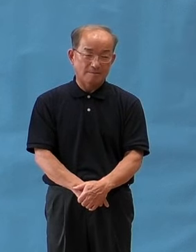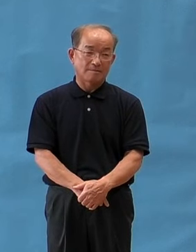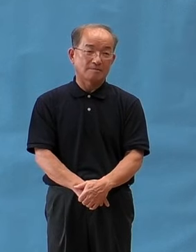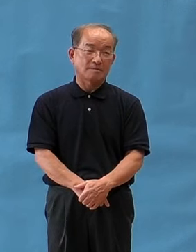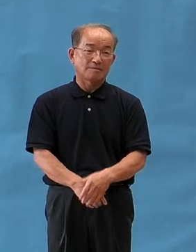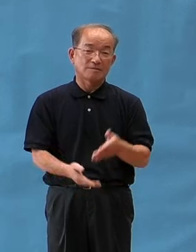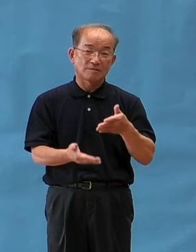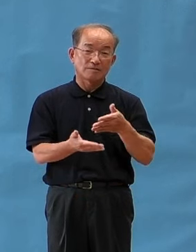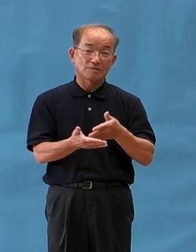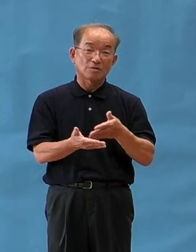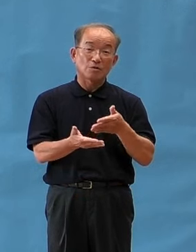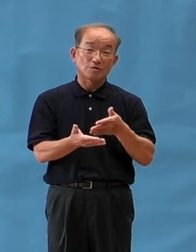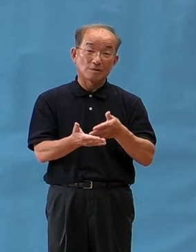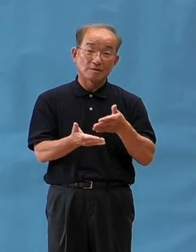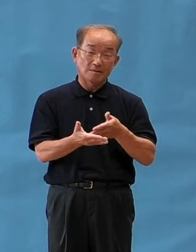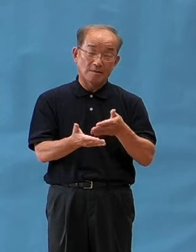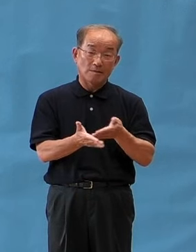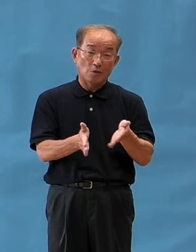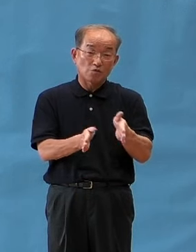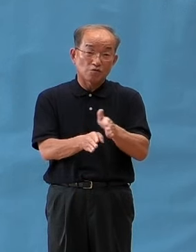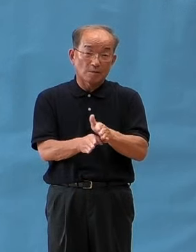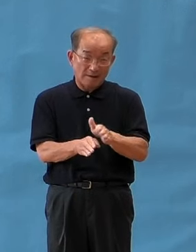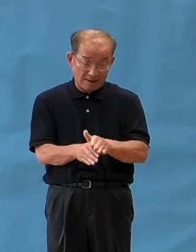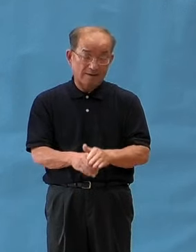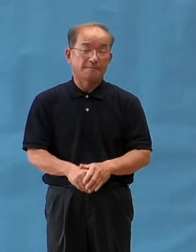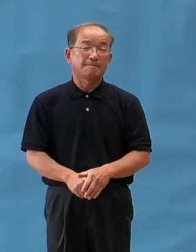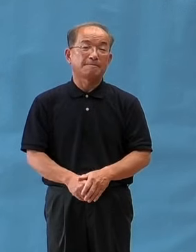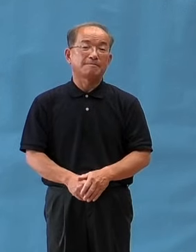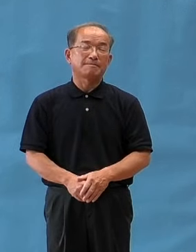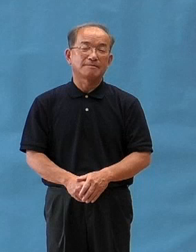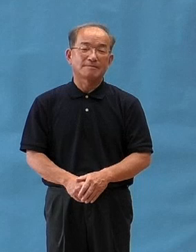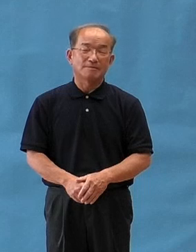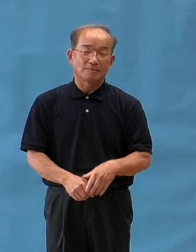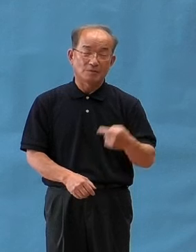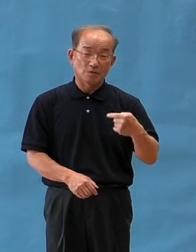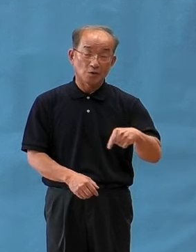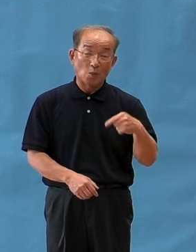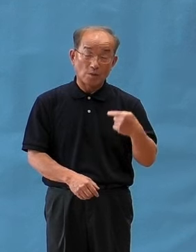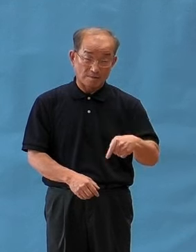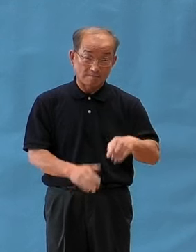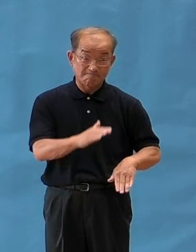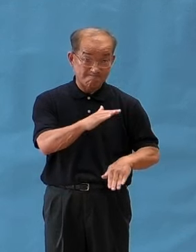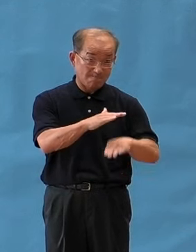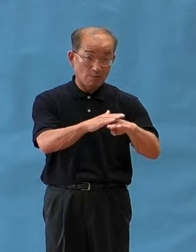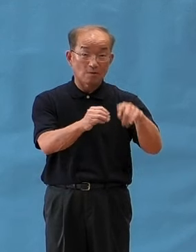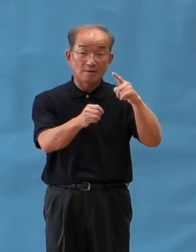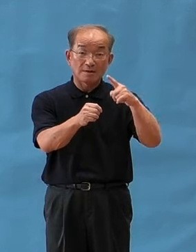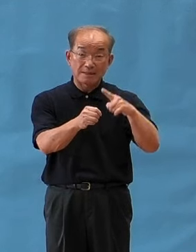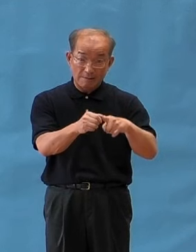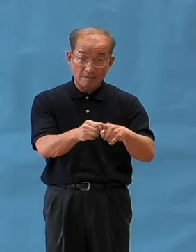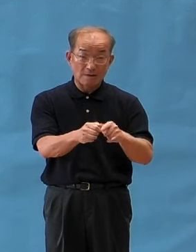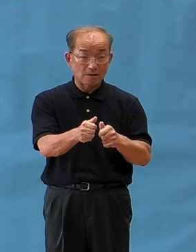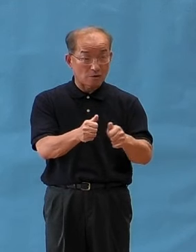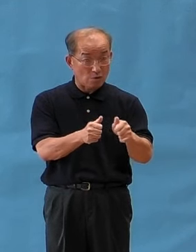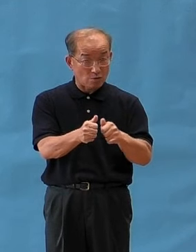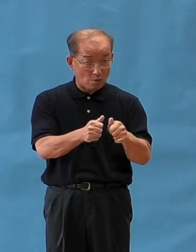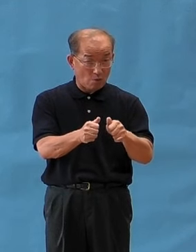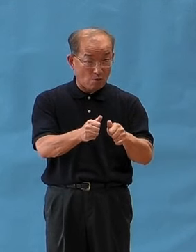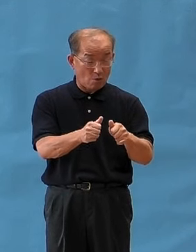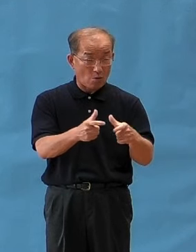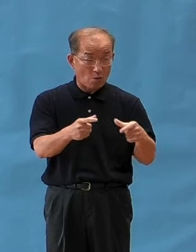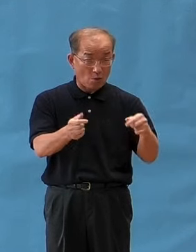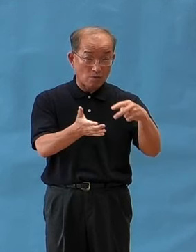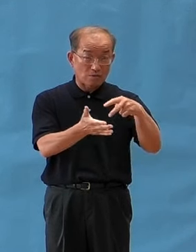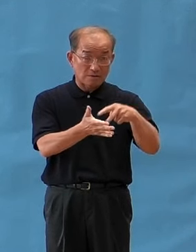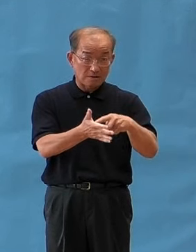その説明も含めて、みそぎも含めて、そして、ね、その教育の充実のために、競争力の国立大学の研究力の